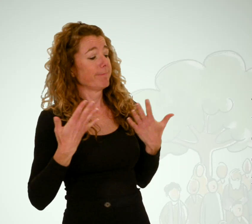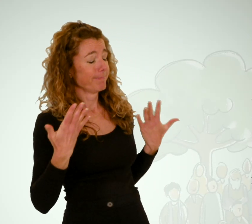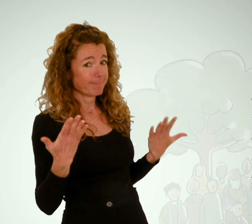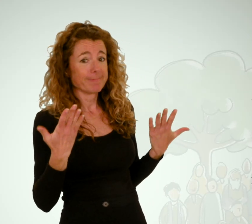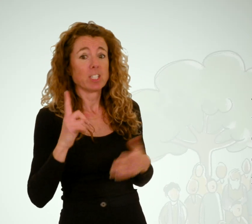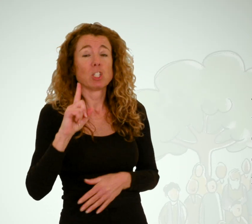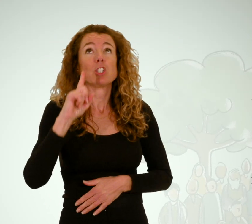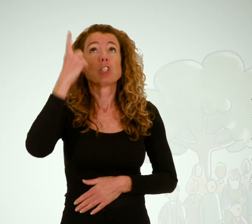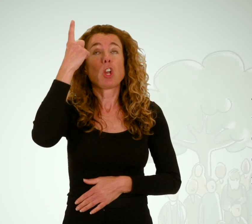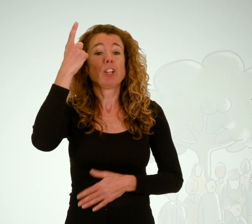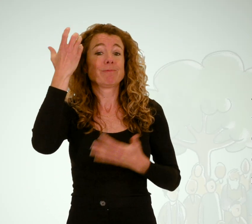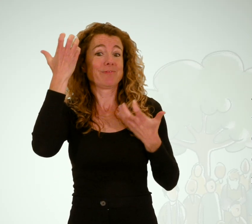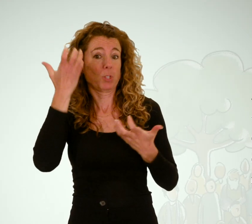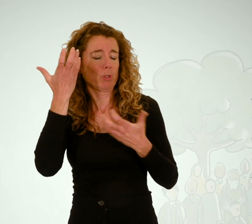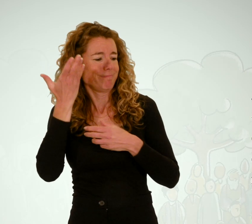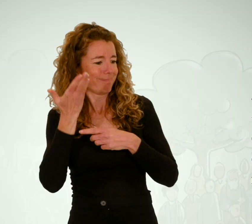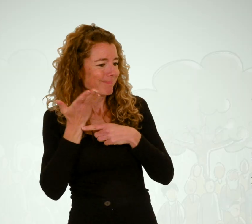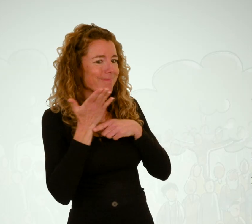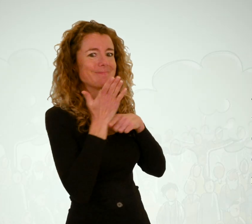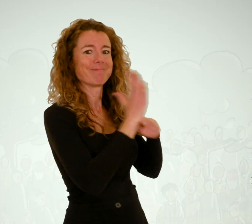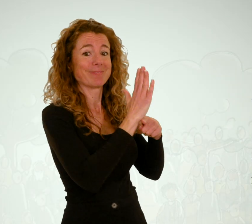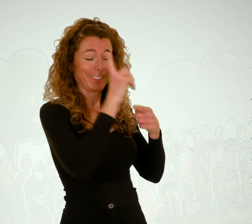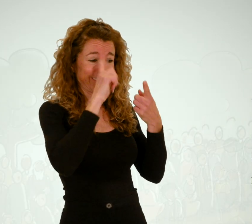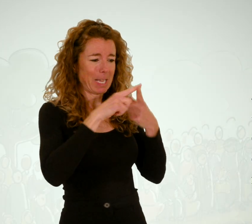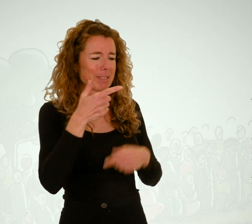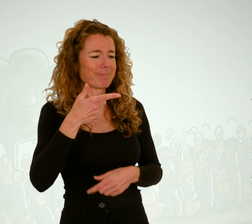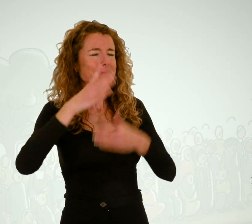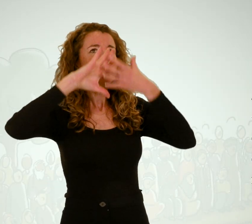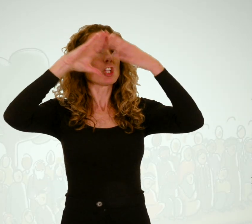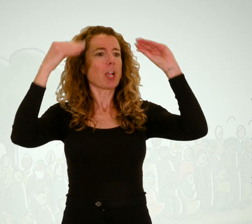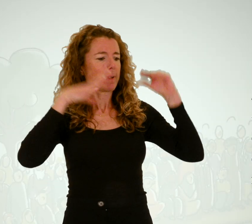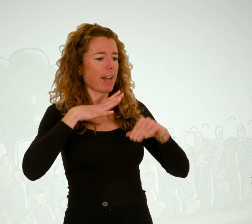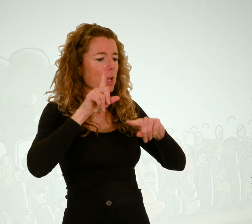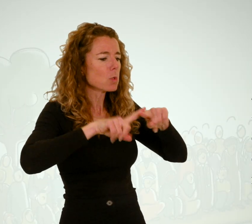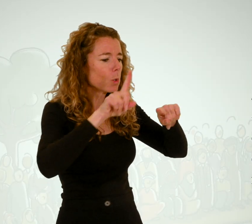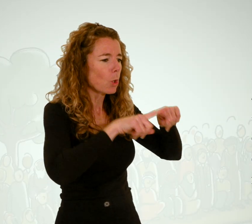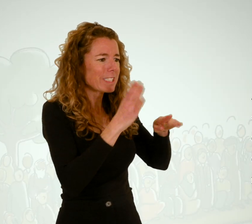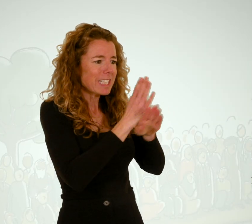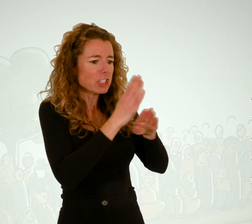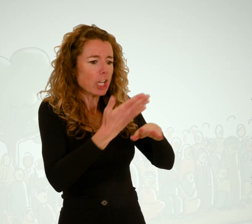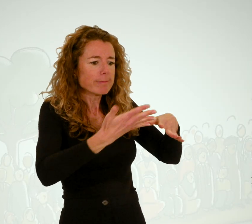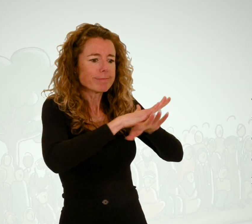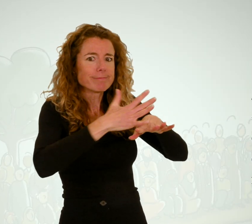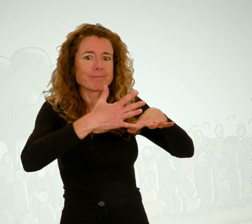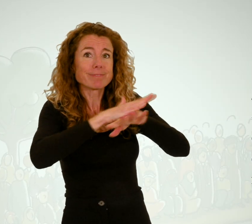Jésus leur répond: Dieu vous donne, à vous, de connaître les vérités cachées du royaume des cieux, mais il ne donne pas cela aux